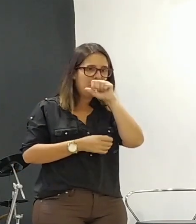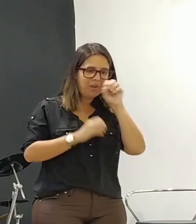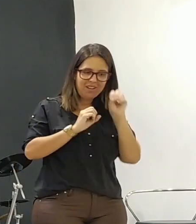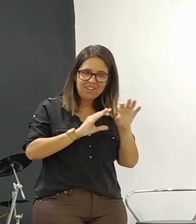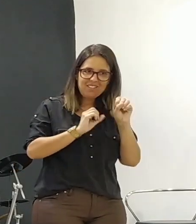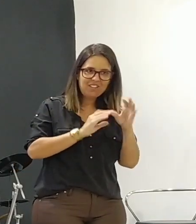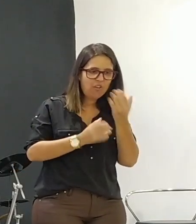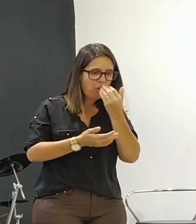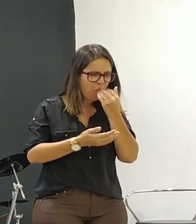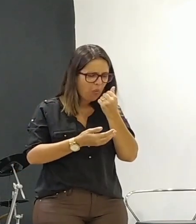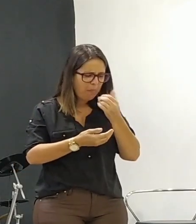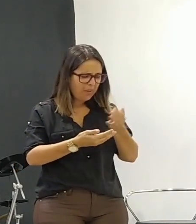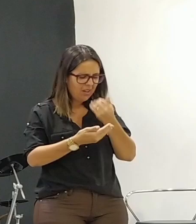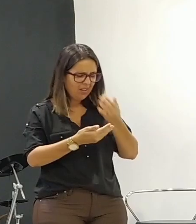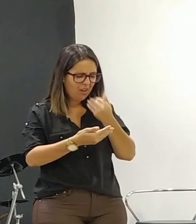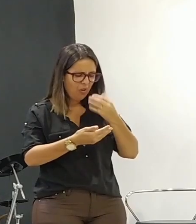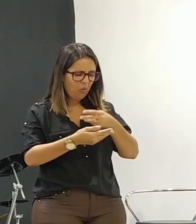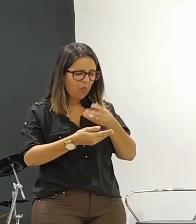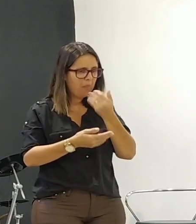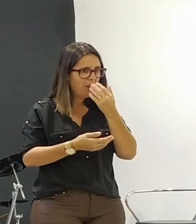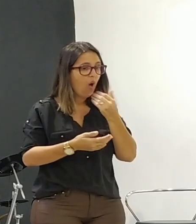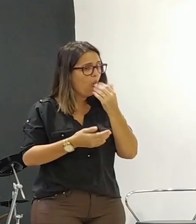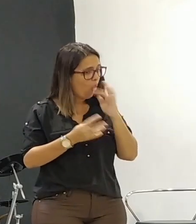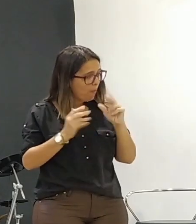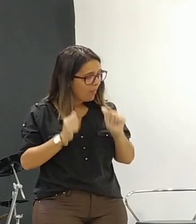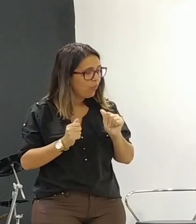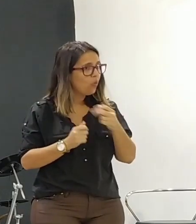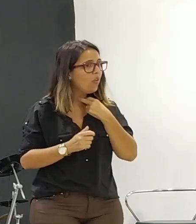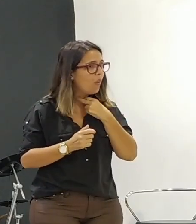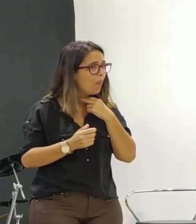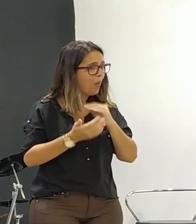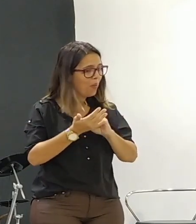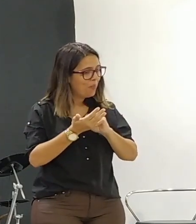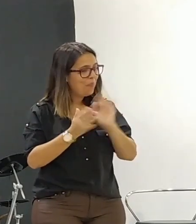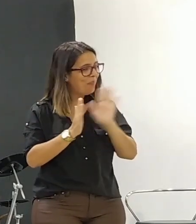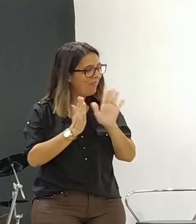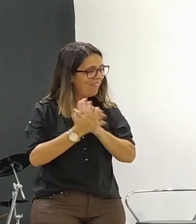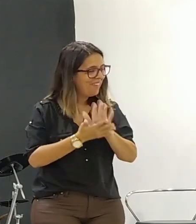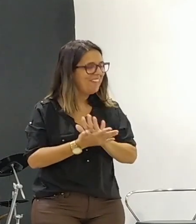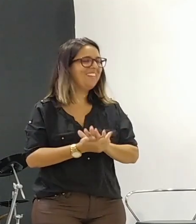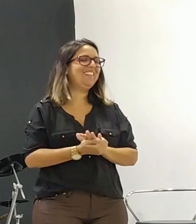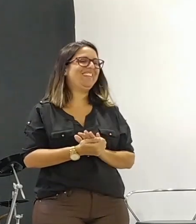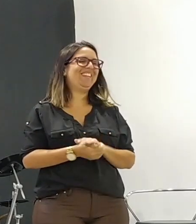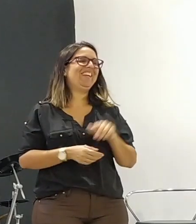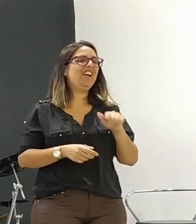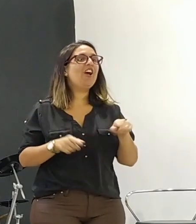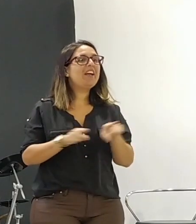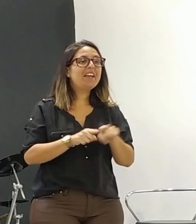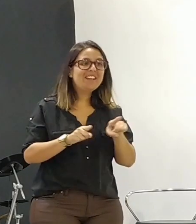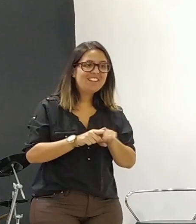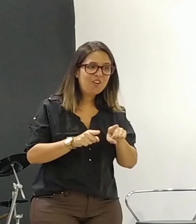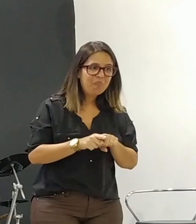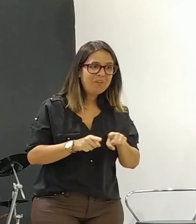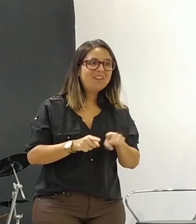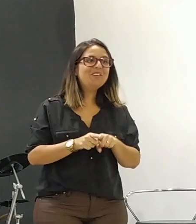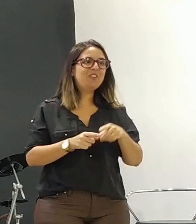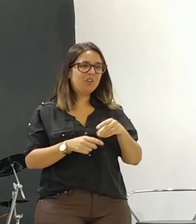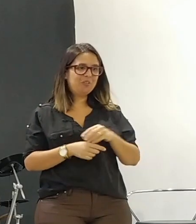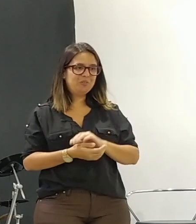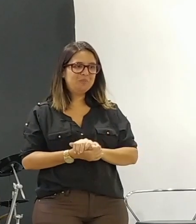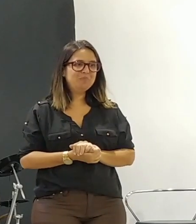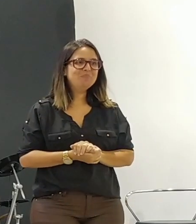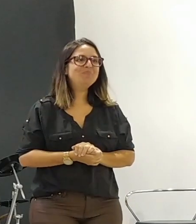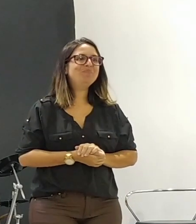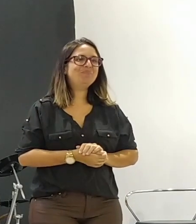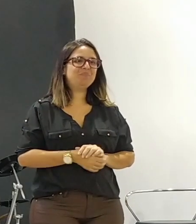aquele pratinho de papinha, te dava e falava, coma tudo, não deixa nada. Aqui também, irmão, é para comer o cordeiro todo.